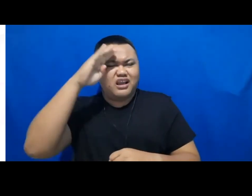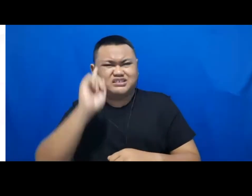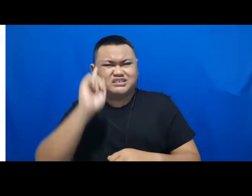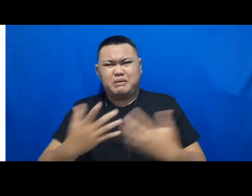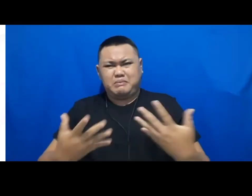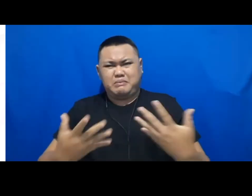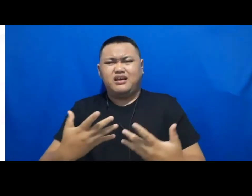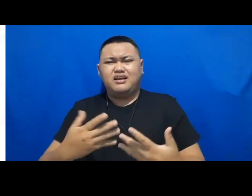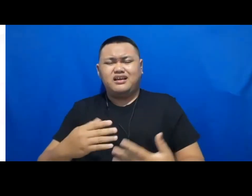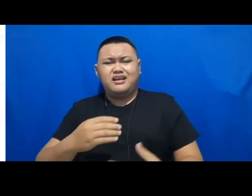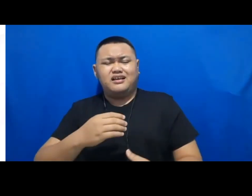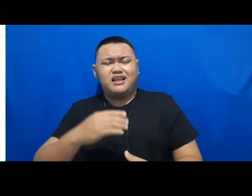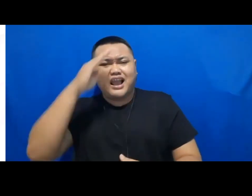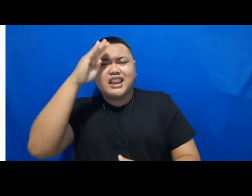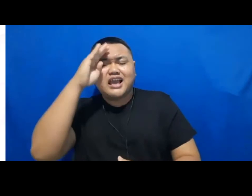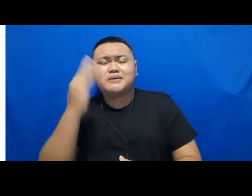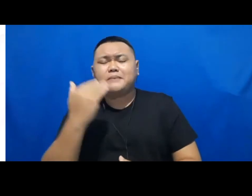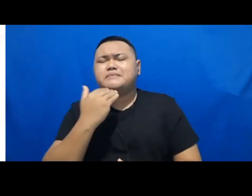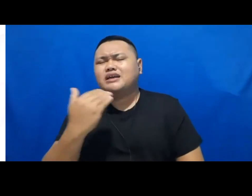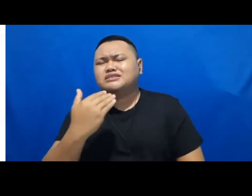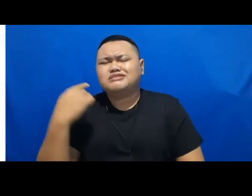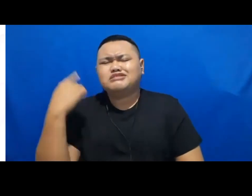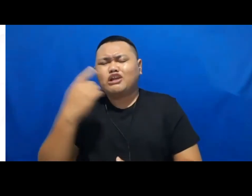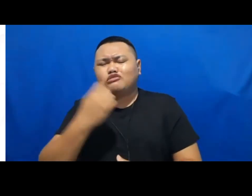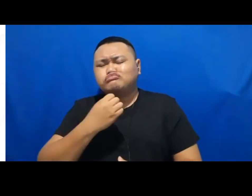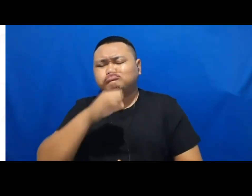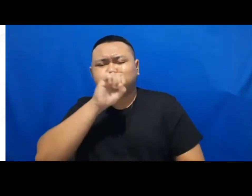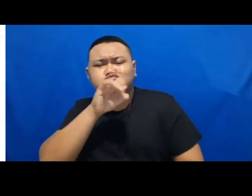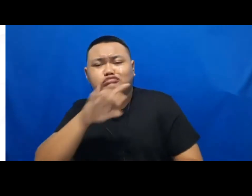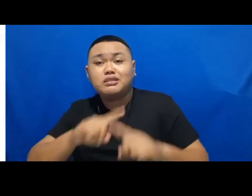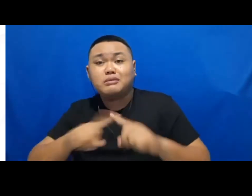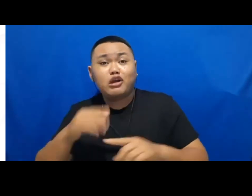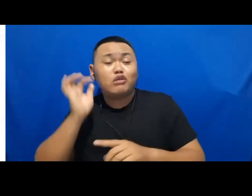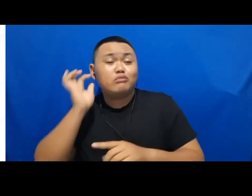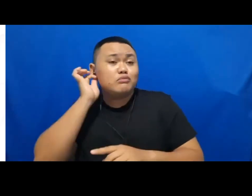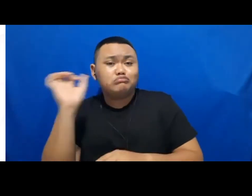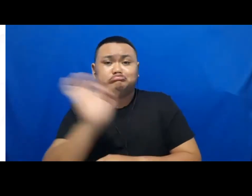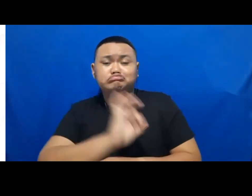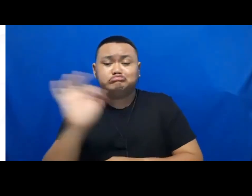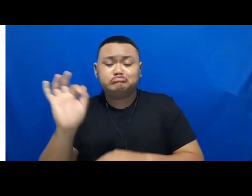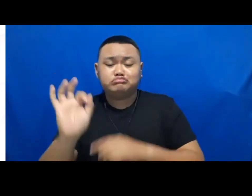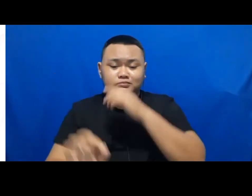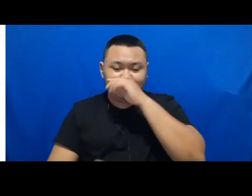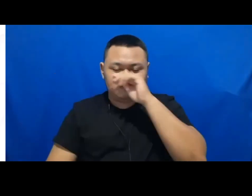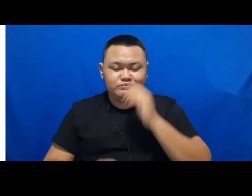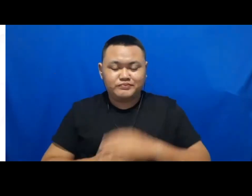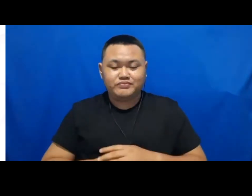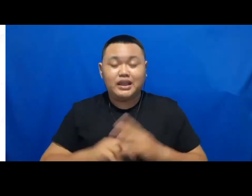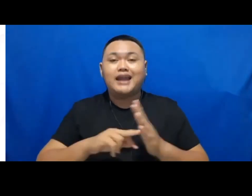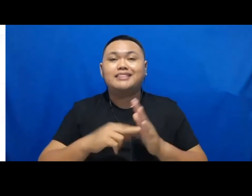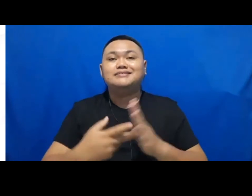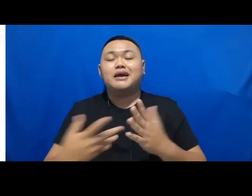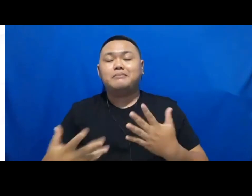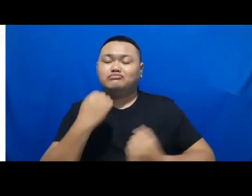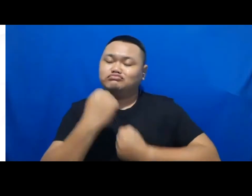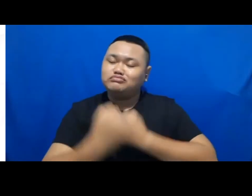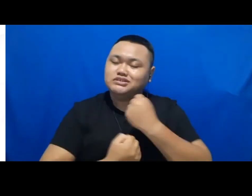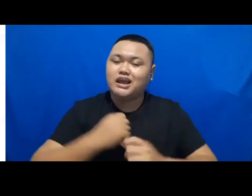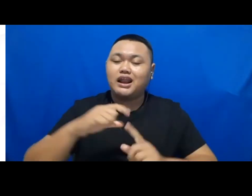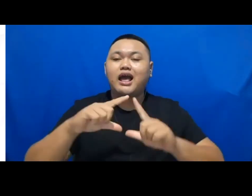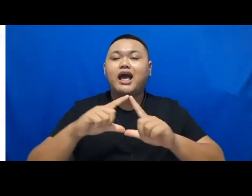Cianjur, seandainya ketua OSIS itu laki-laki, maka wakilnya itu harus wanita, harus perempuan, termasuk ketua kelas. Seandainya